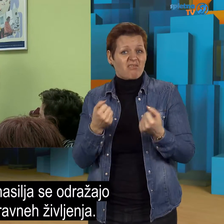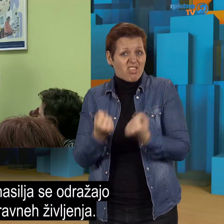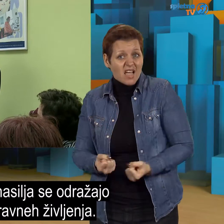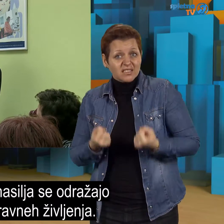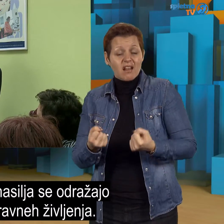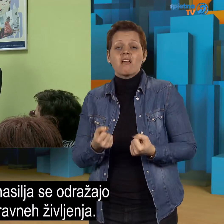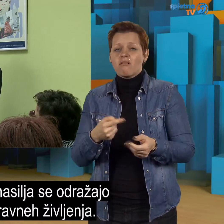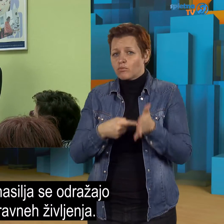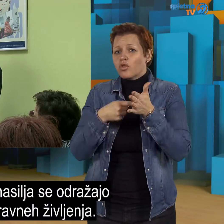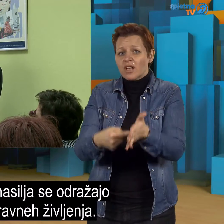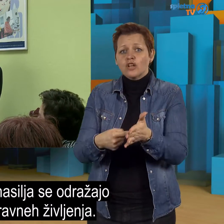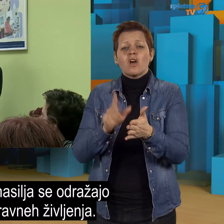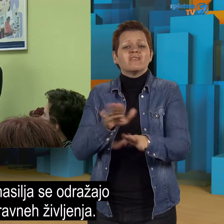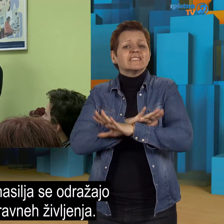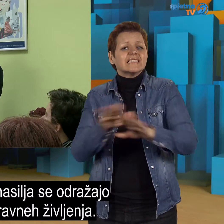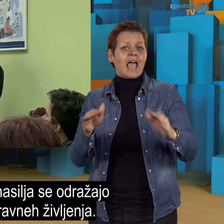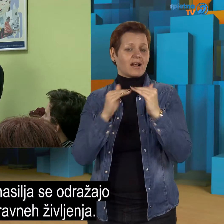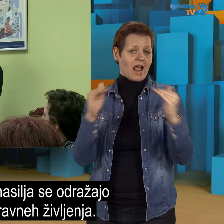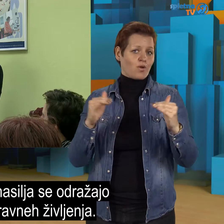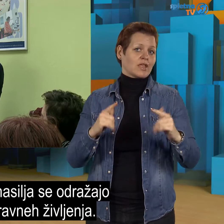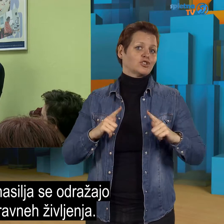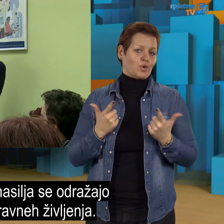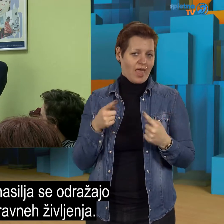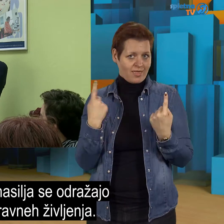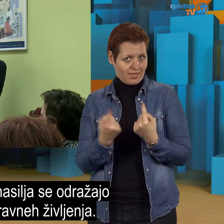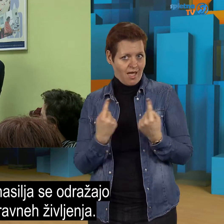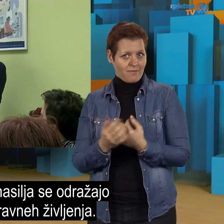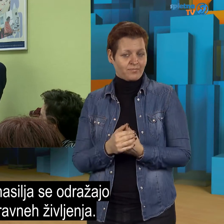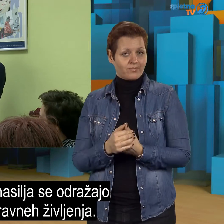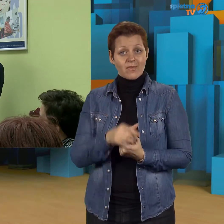Posledice nasilja se odražajo na vseh ravneh življenja.